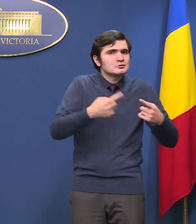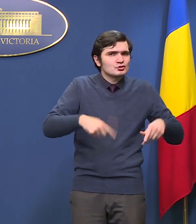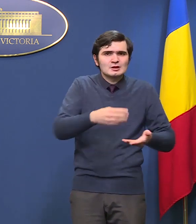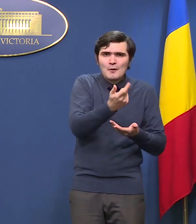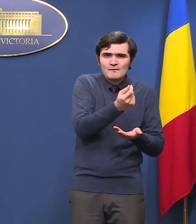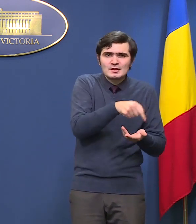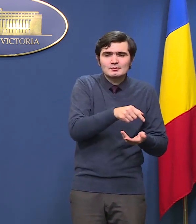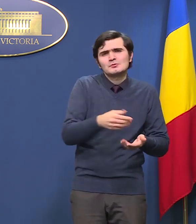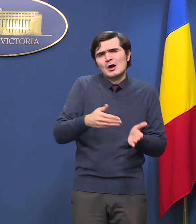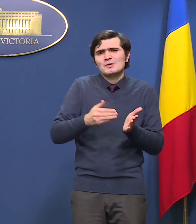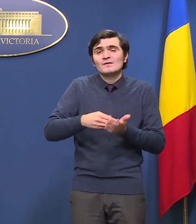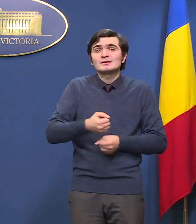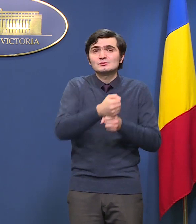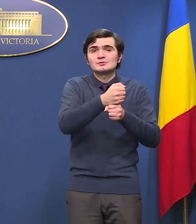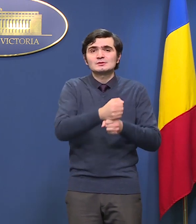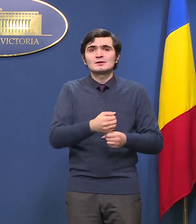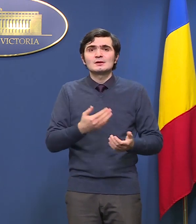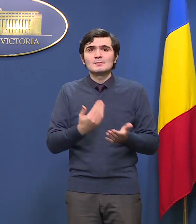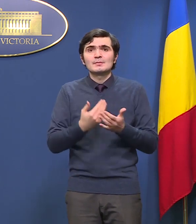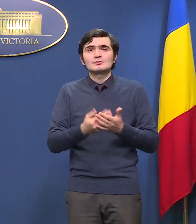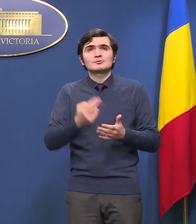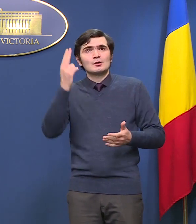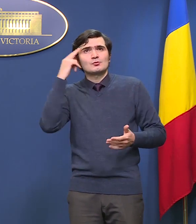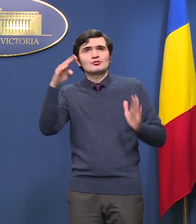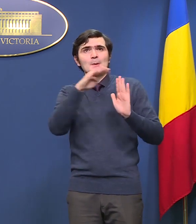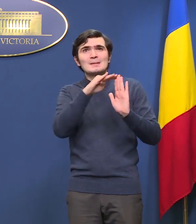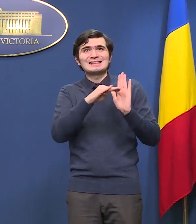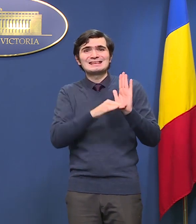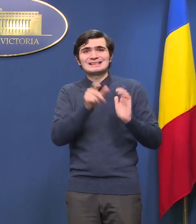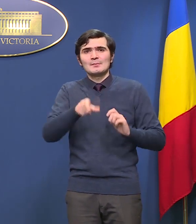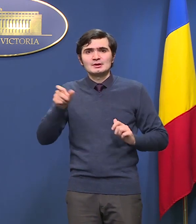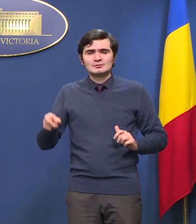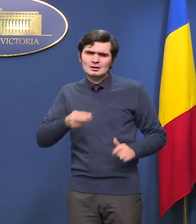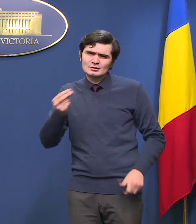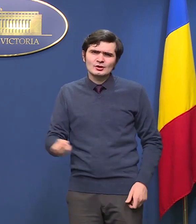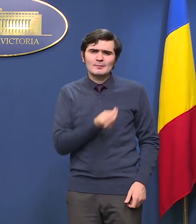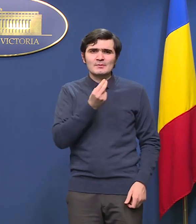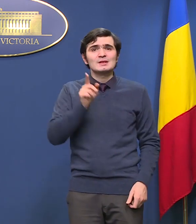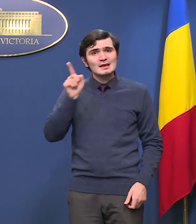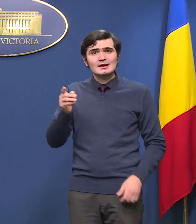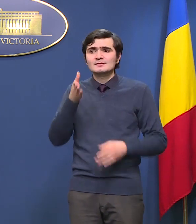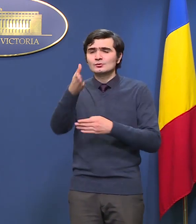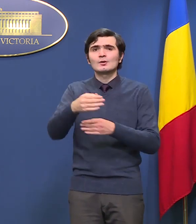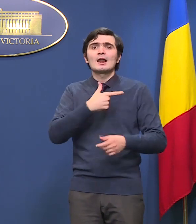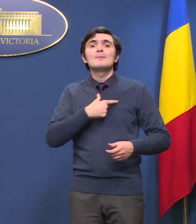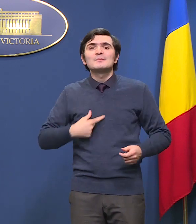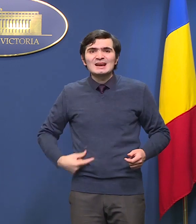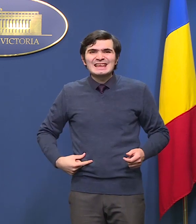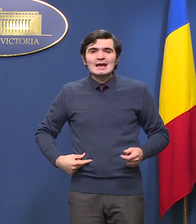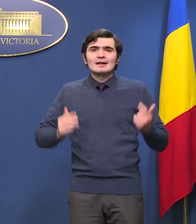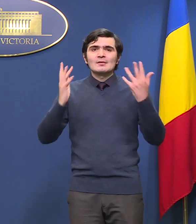de susținere. Pentru a putea cunoaște lista acestor persoane, cel mai bine este să ia legătura cu primăria, cu administrația